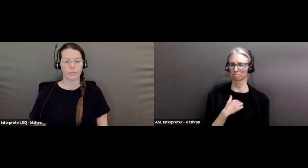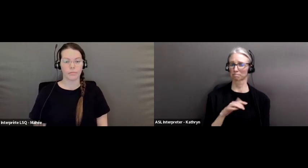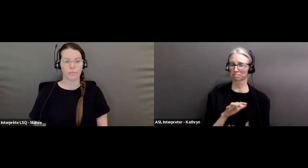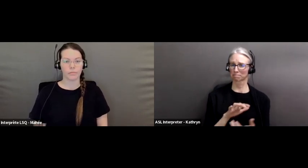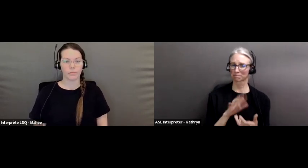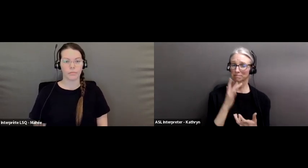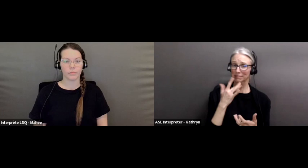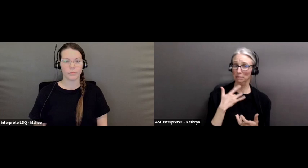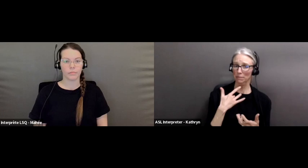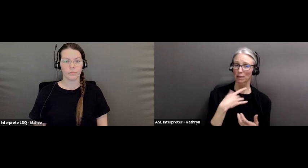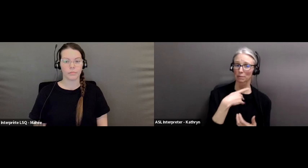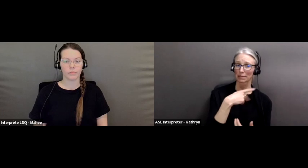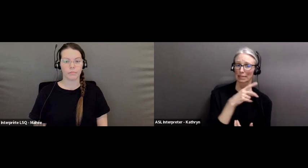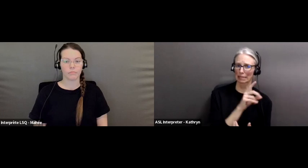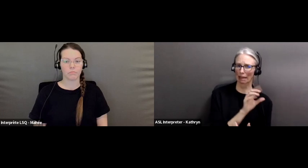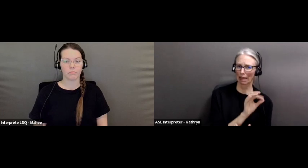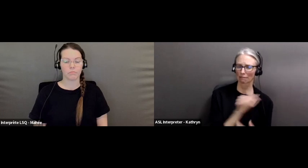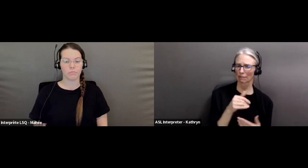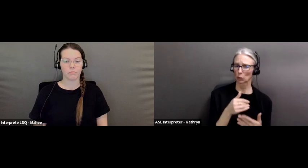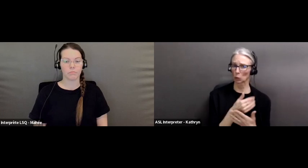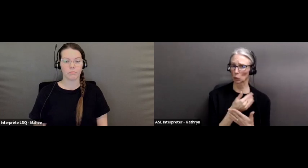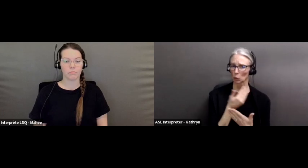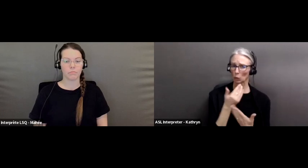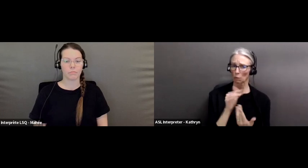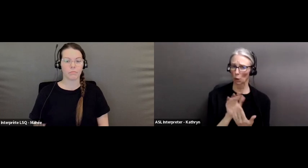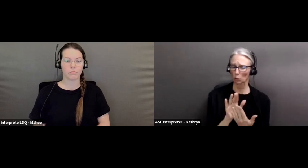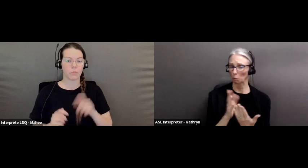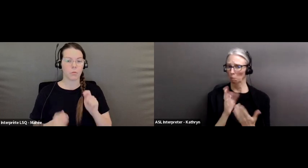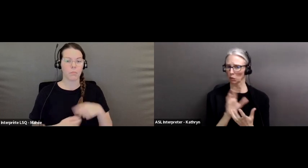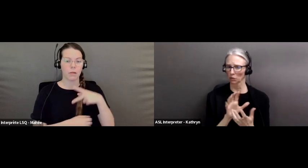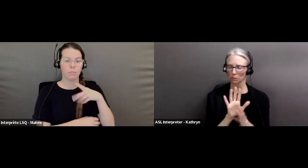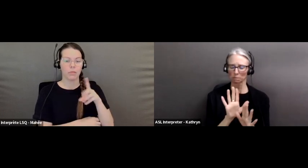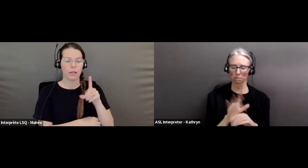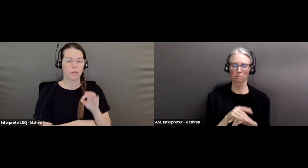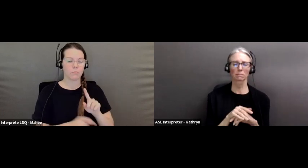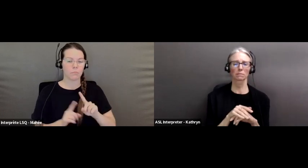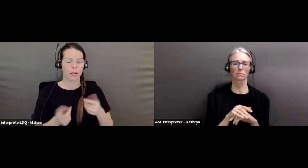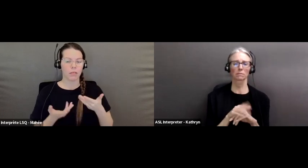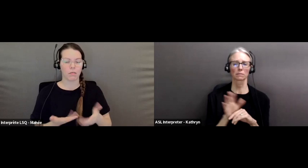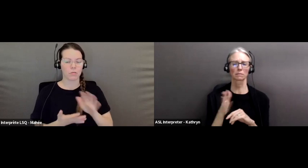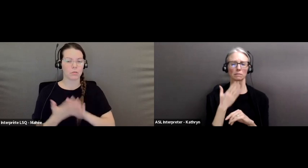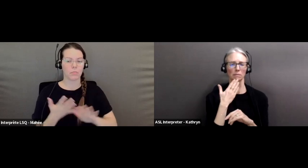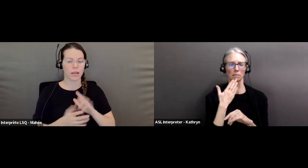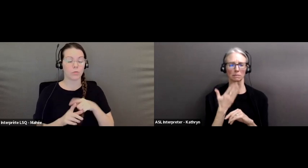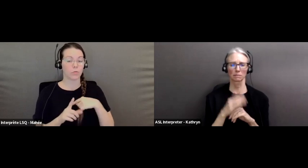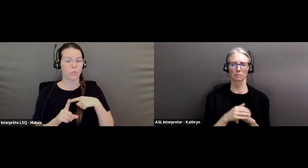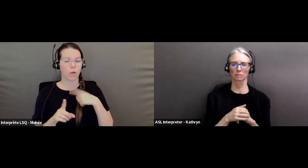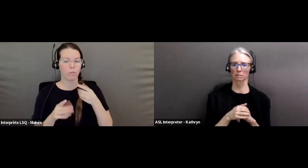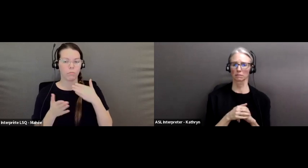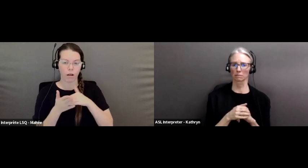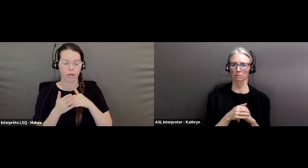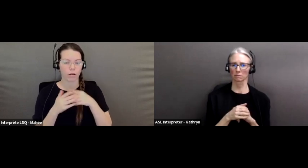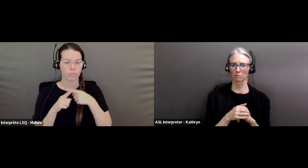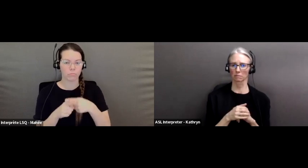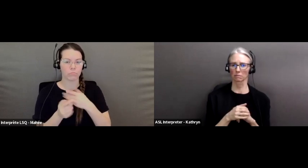Ah oui, merci. Merci. OK, ben, attendez. Il faut juste que je fais un partage d'écran